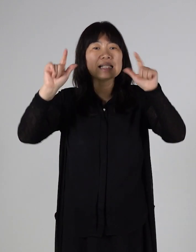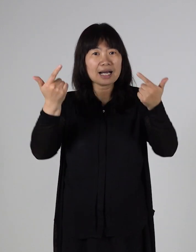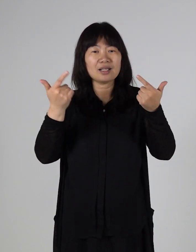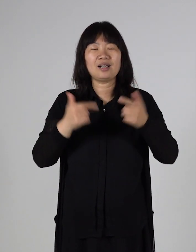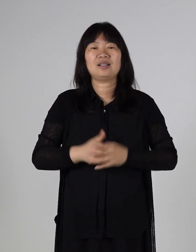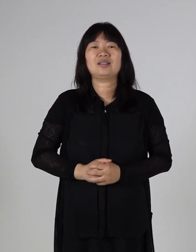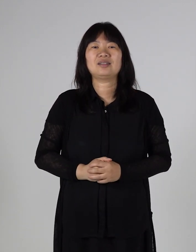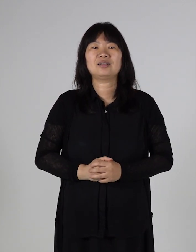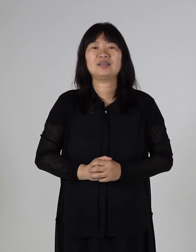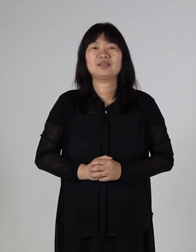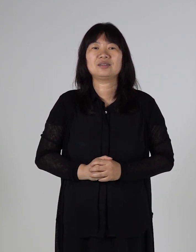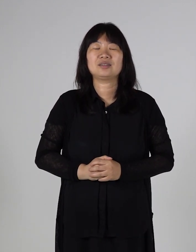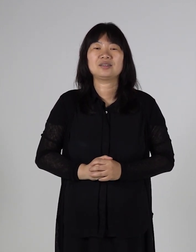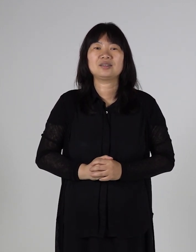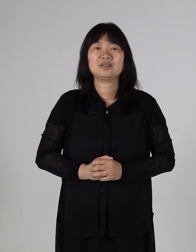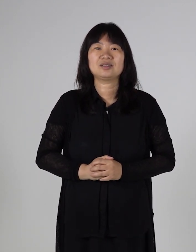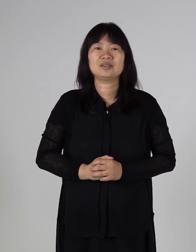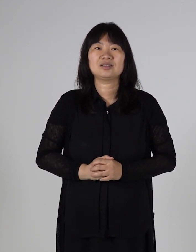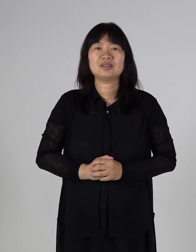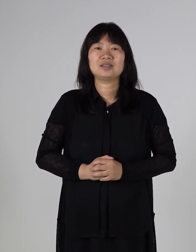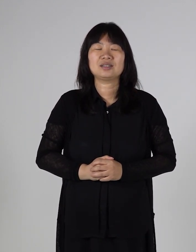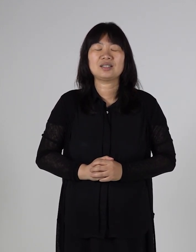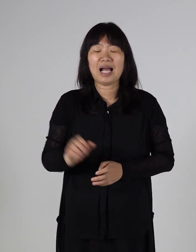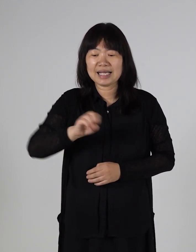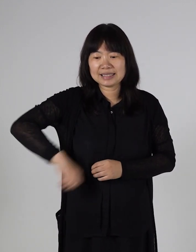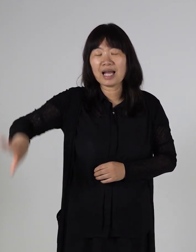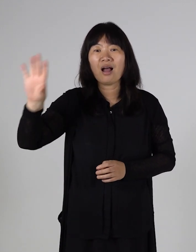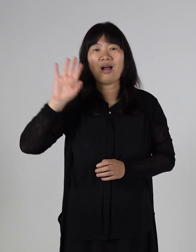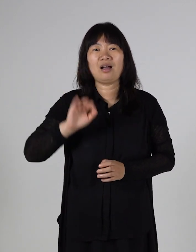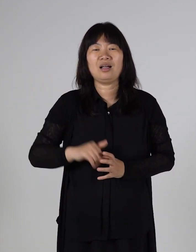아니니라. 여기 일타.